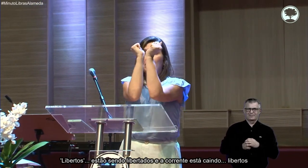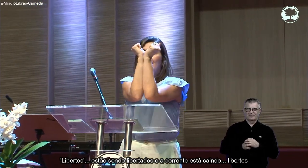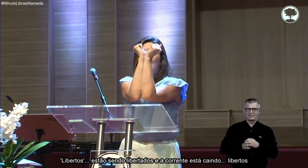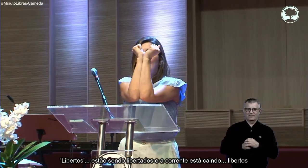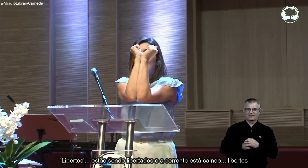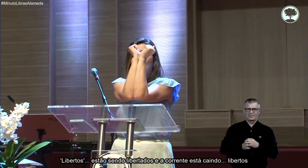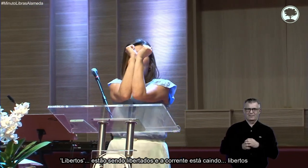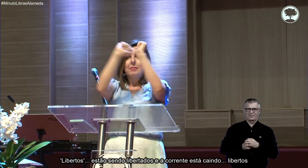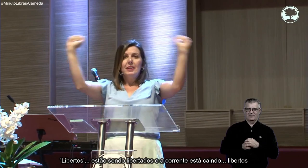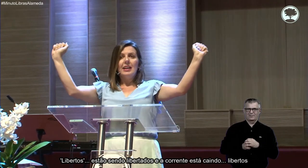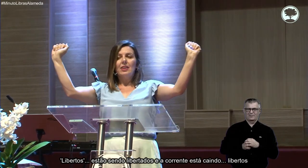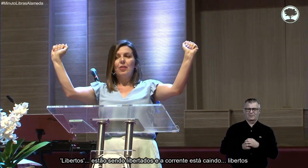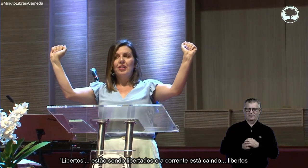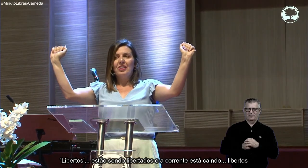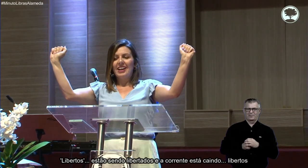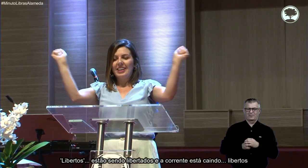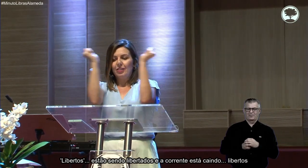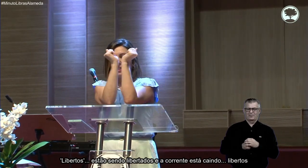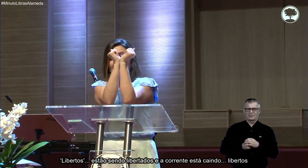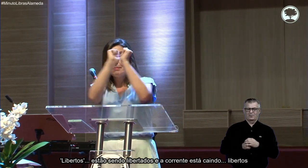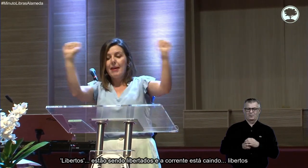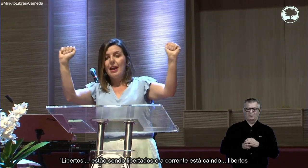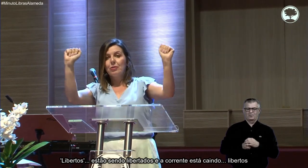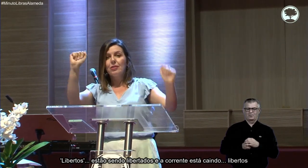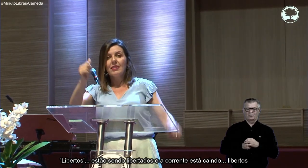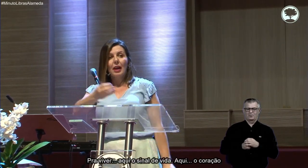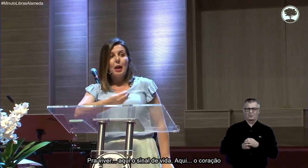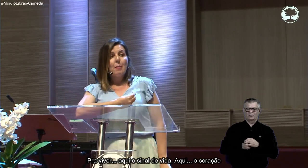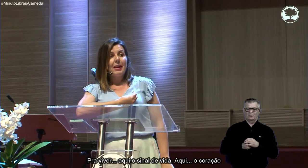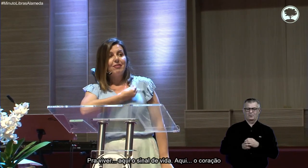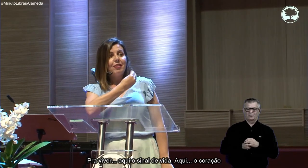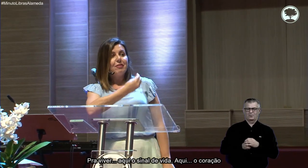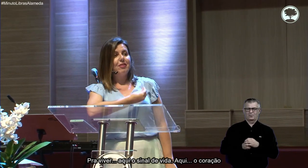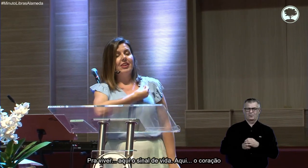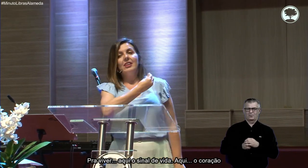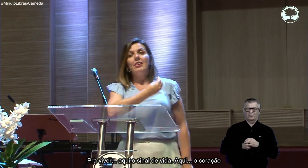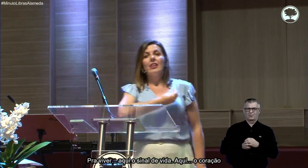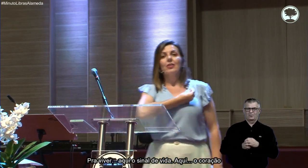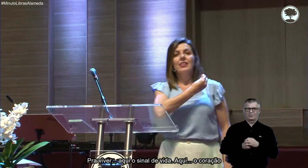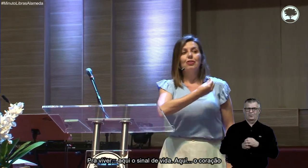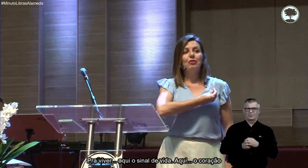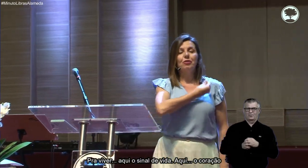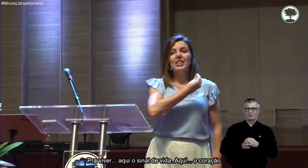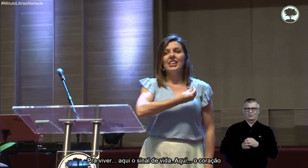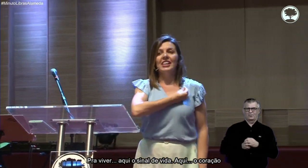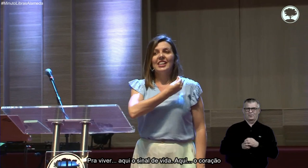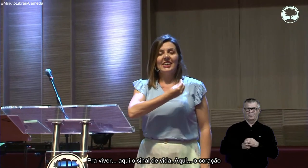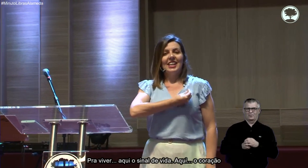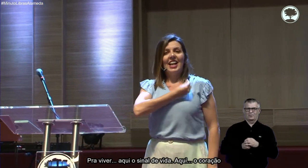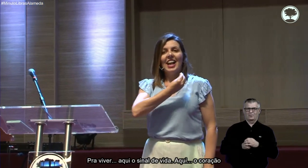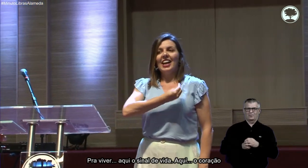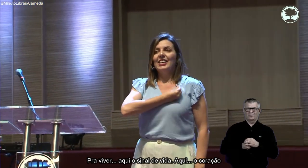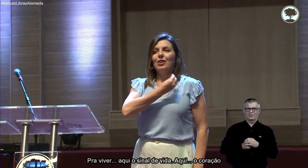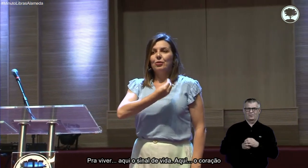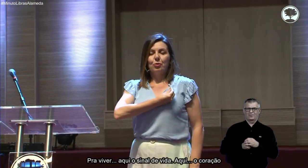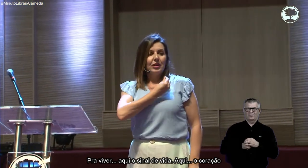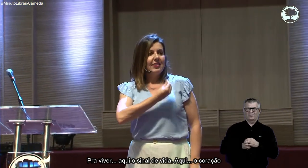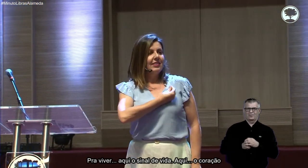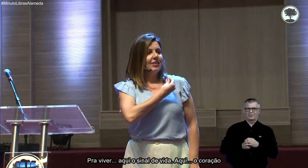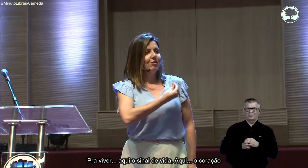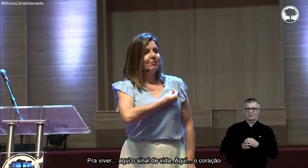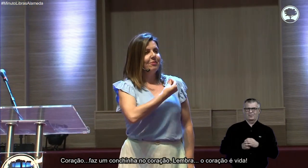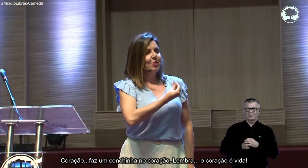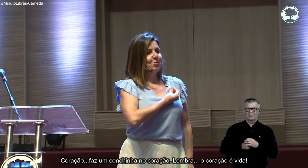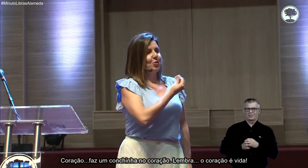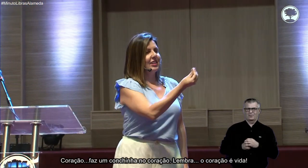Libertos. Está sendo libertado. A corrente está caindo. Libertos. Para viver. Que é o sinal de vida. Aqui, No